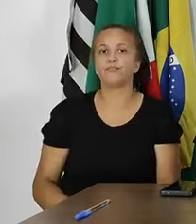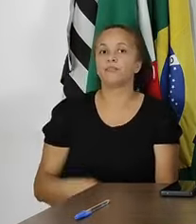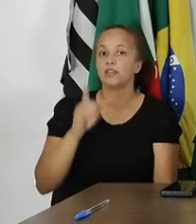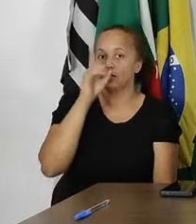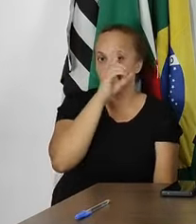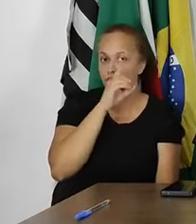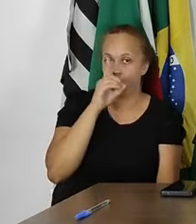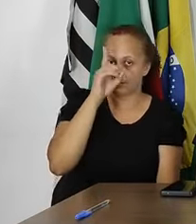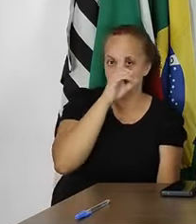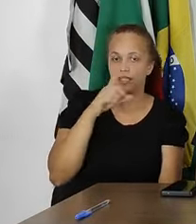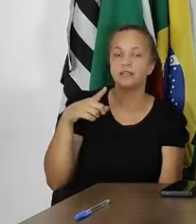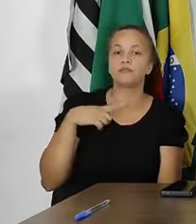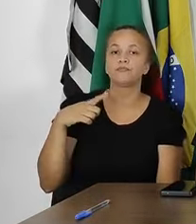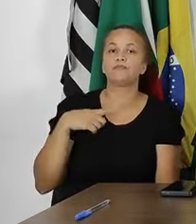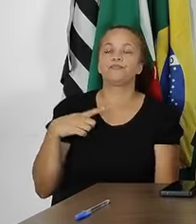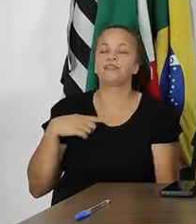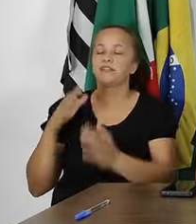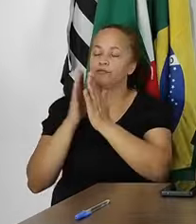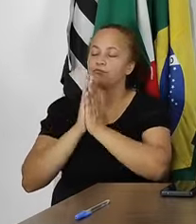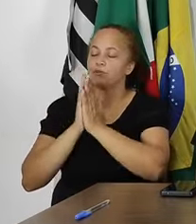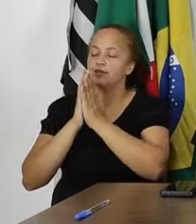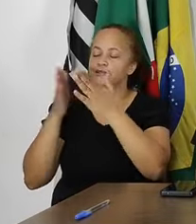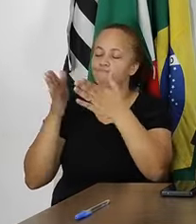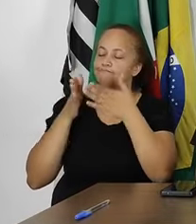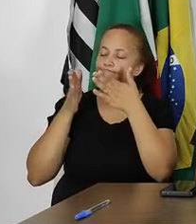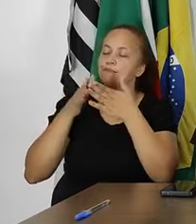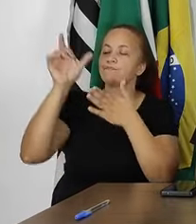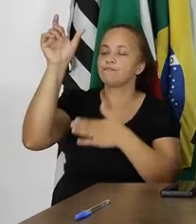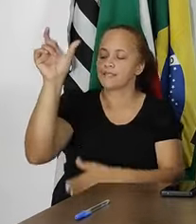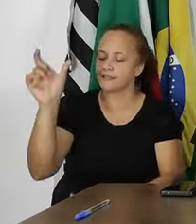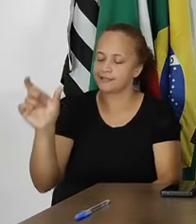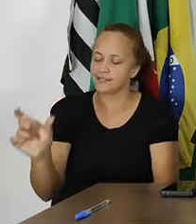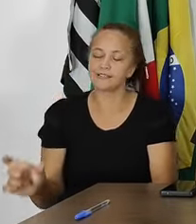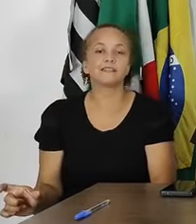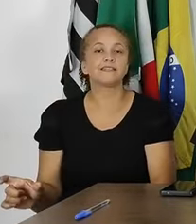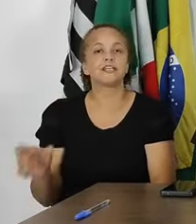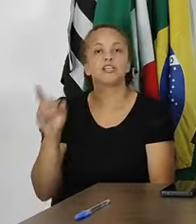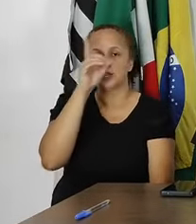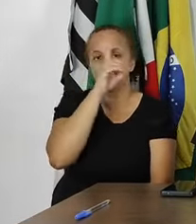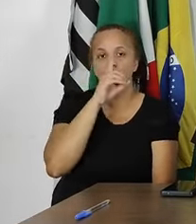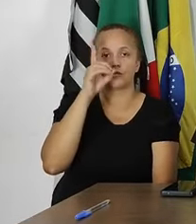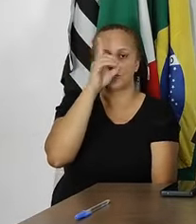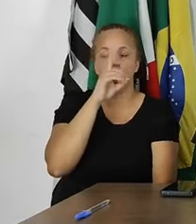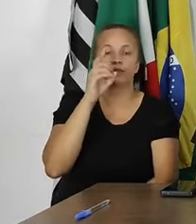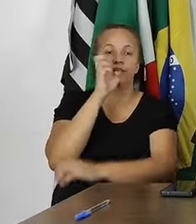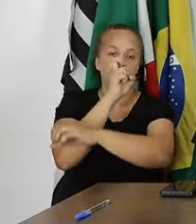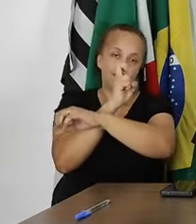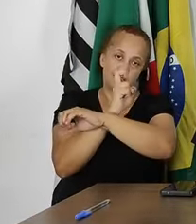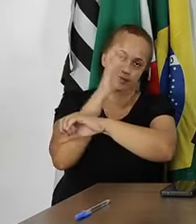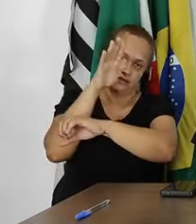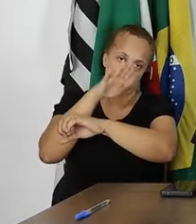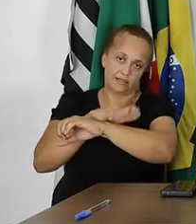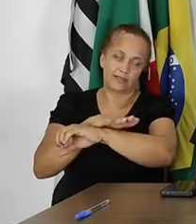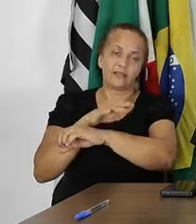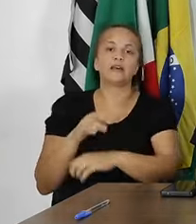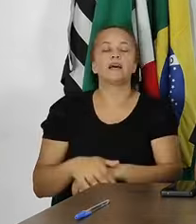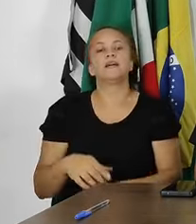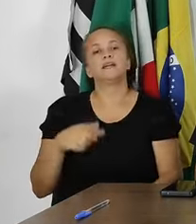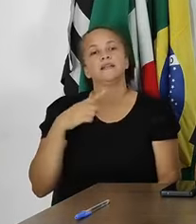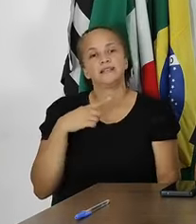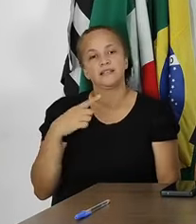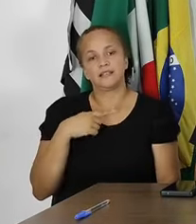temos intercessão presencial. Todos os domingos, às 17 horas, temos intercessão